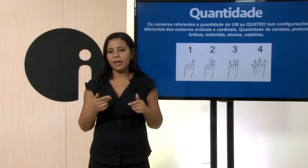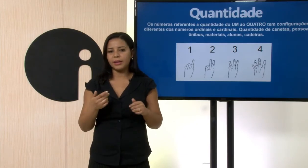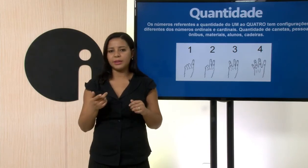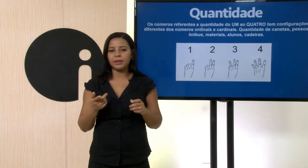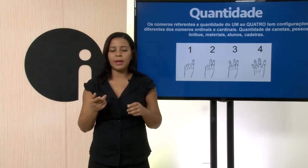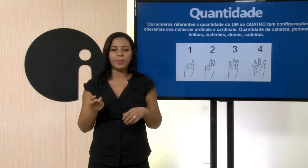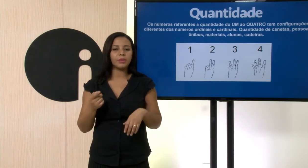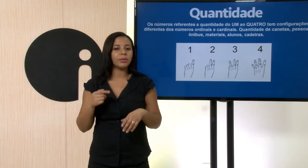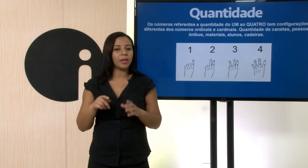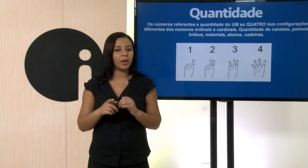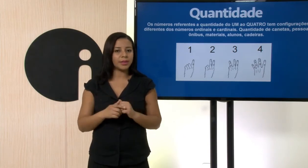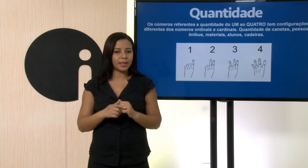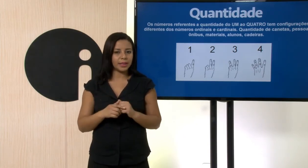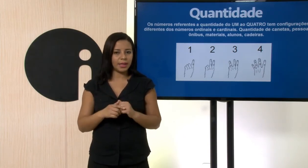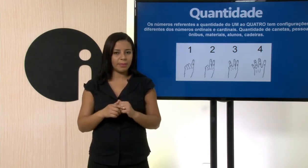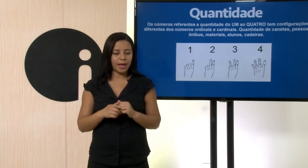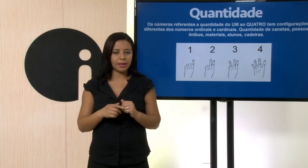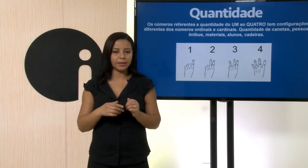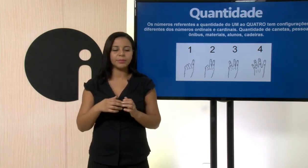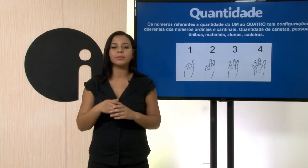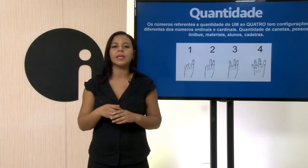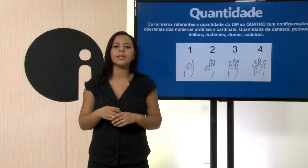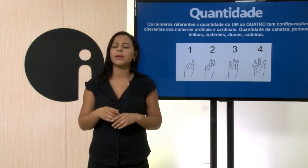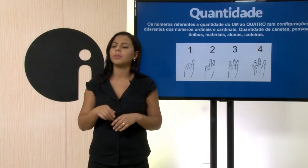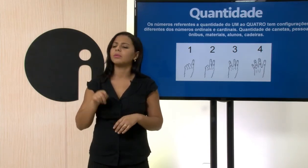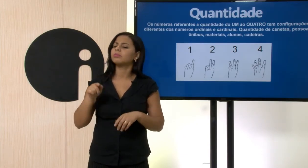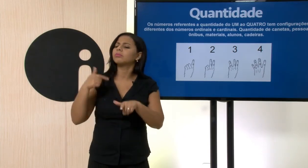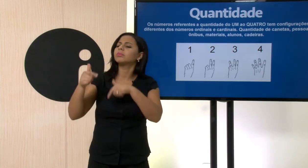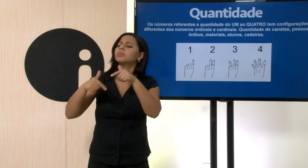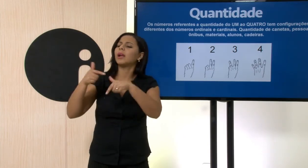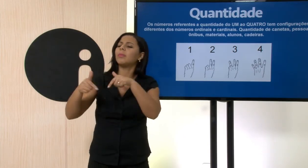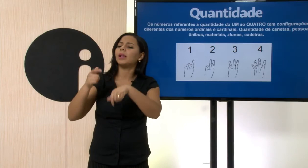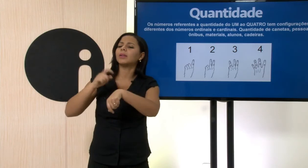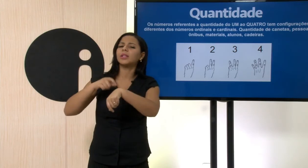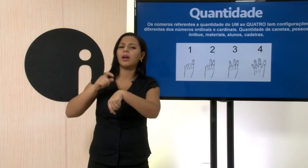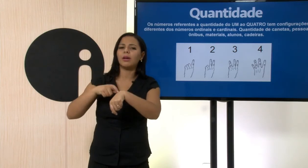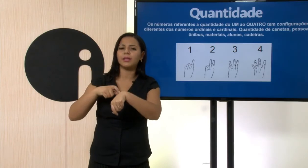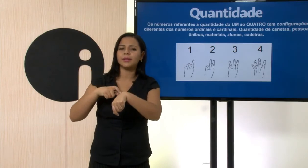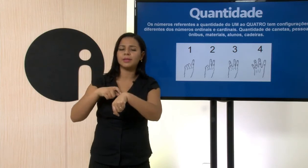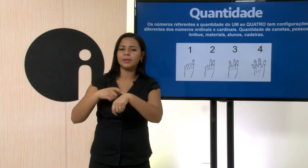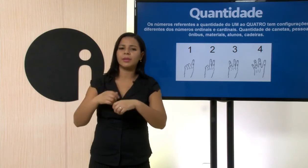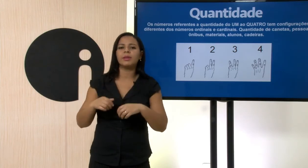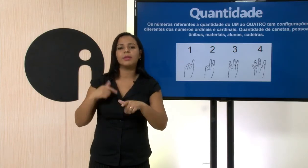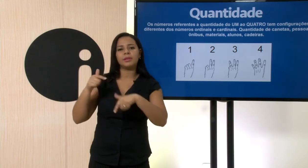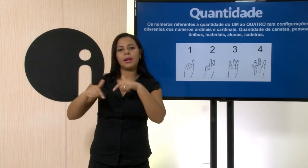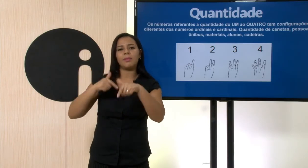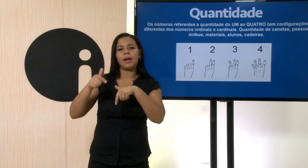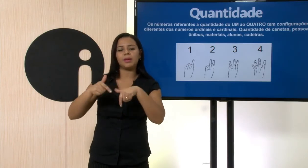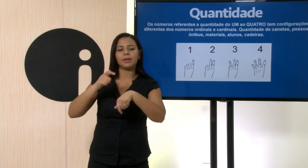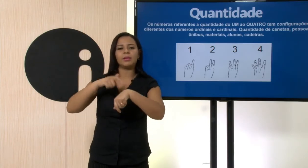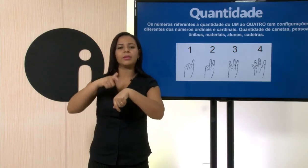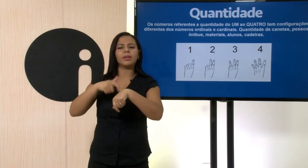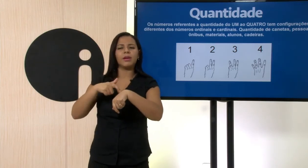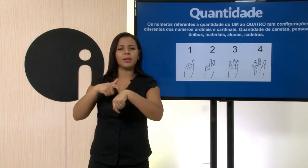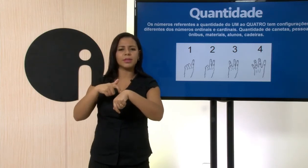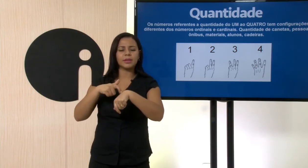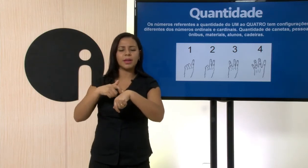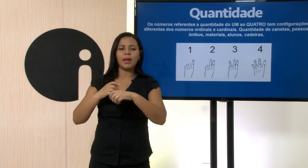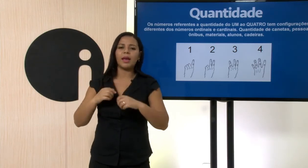falar, perguntar que horas que ele trabalha. Exemplo, trabalha que horas? Trabalha que horas? Aí